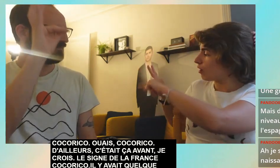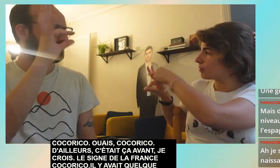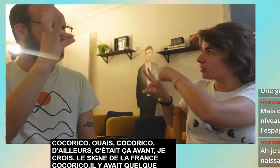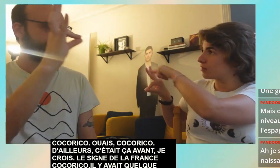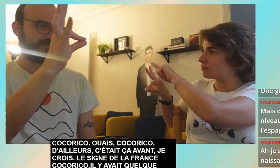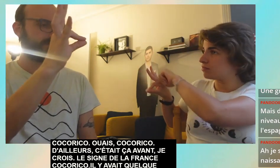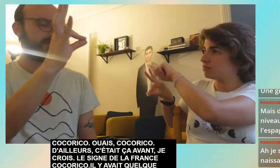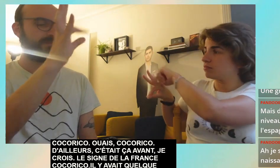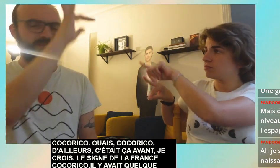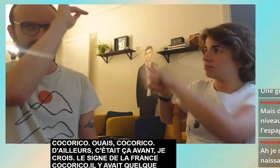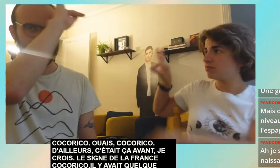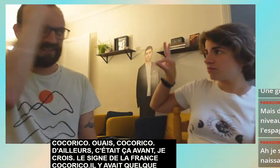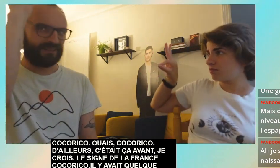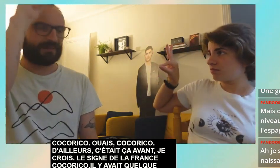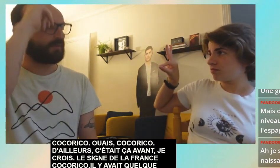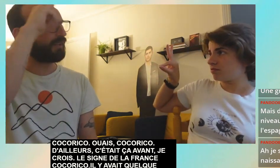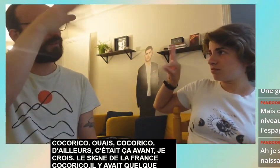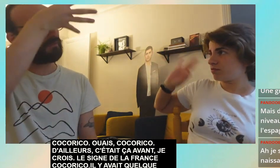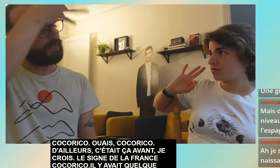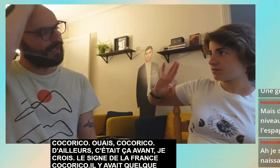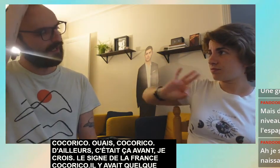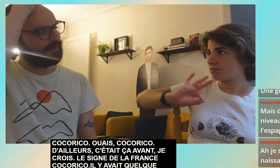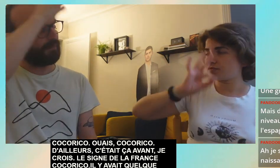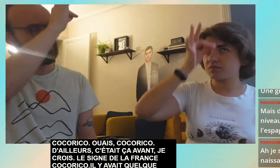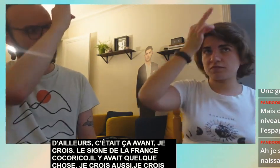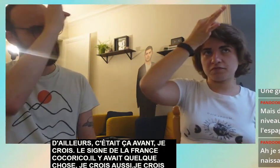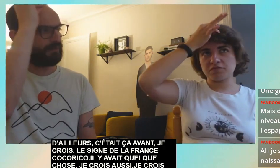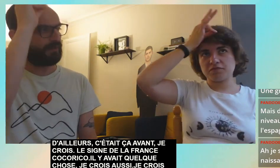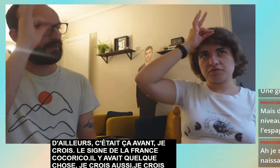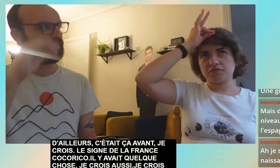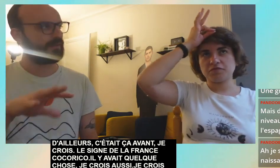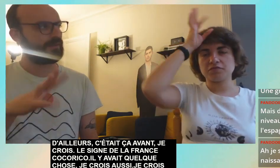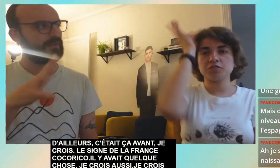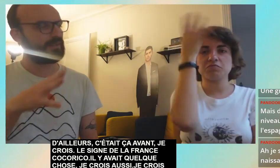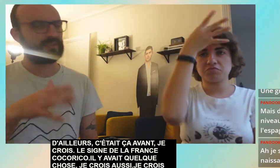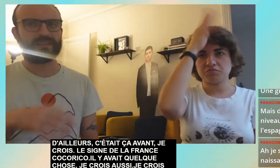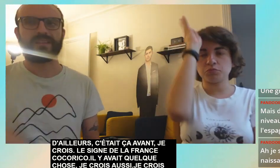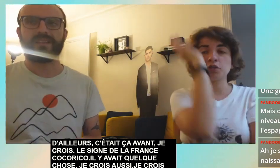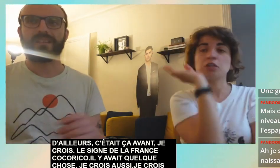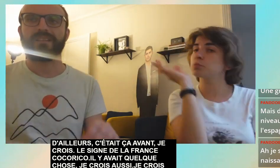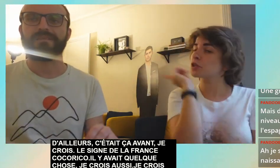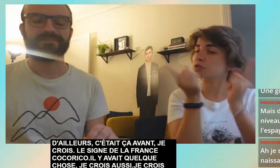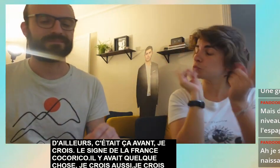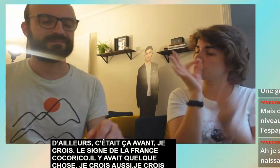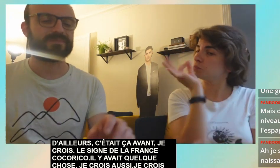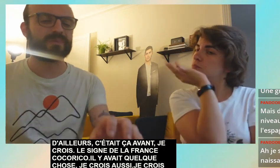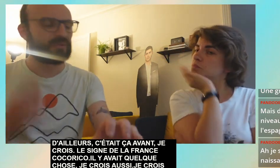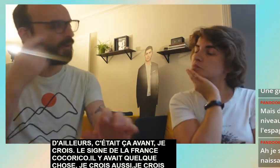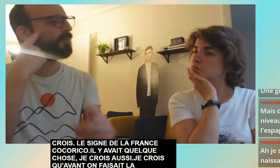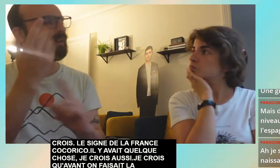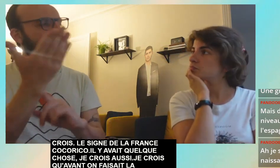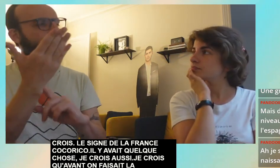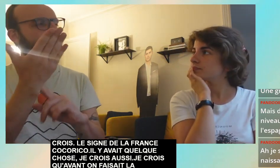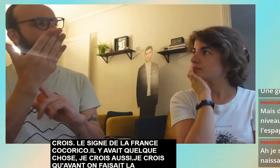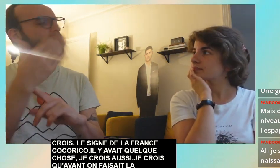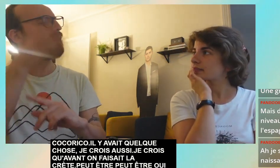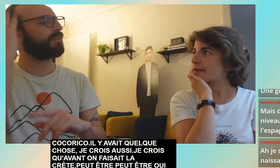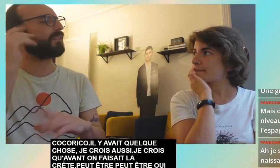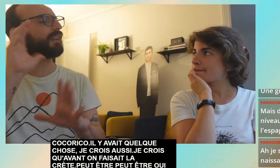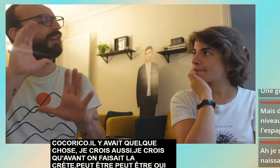forme. Je crois qu'avant, on faisait la crête, une coque. Peut-être, oui. Je crois qu'on nous l'avait montré, mais il y a un temps, c'était